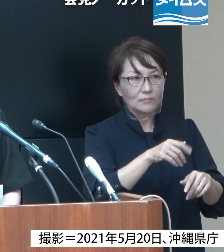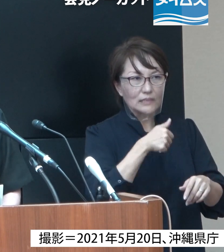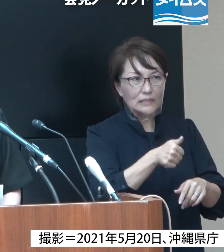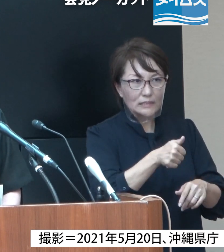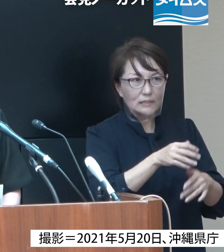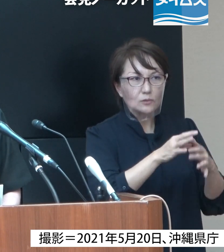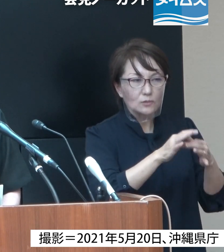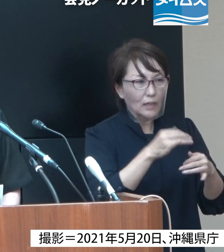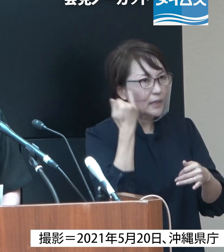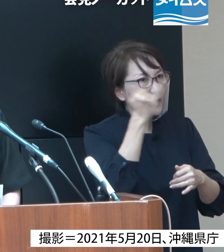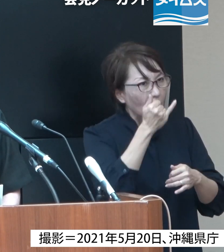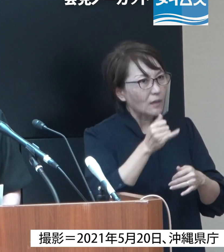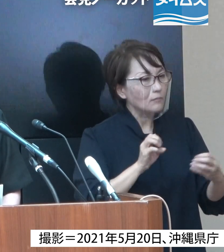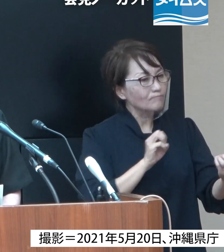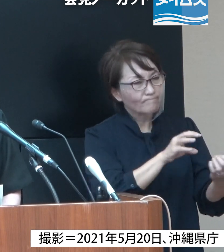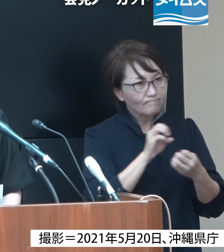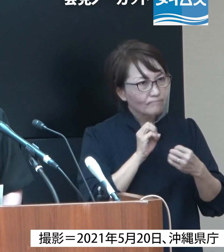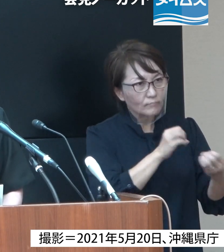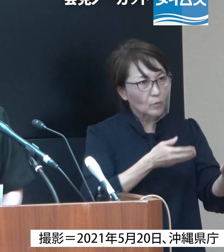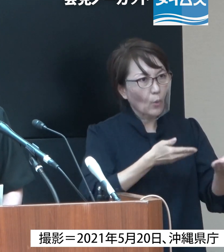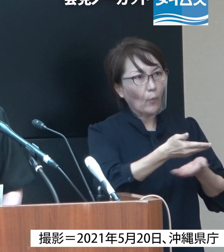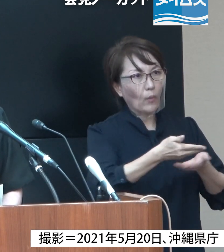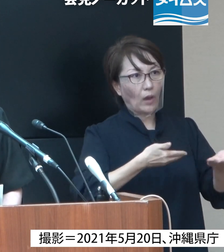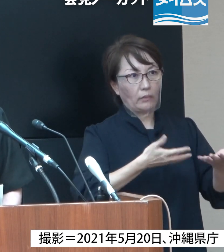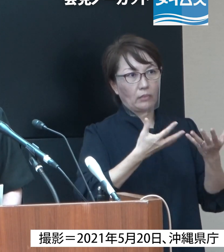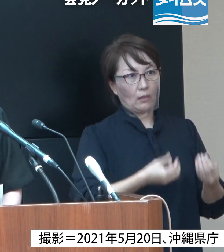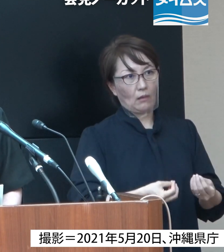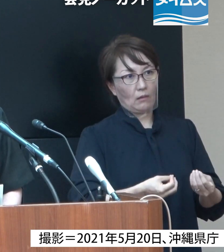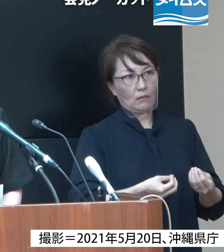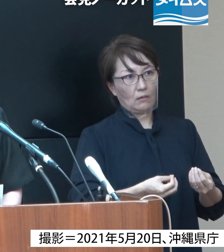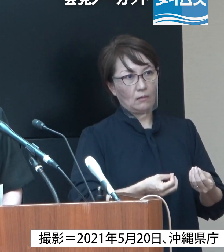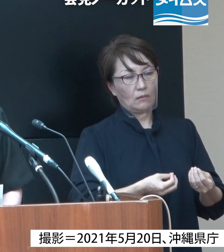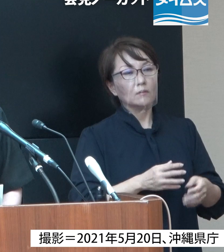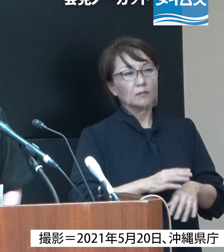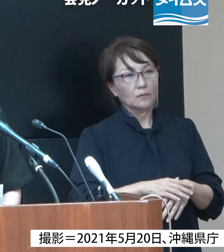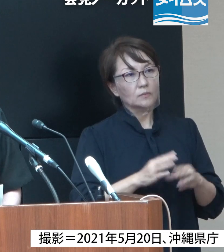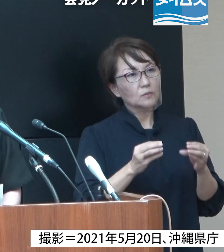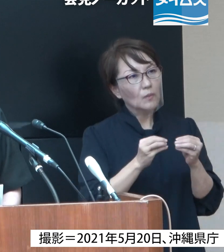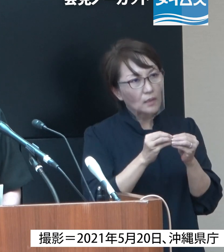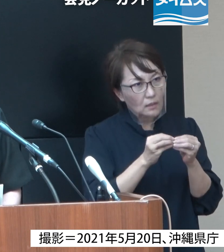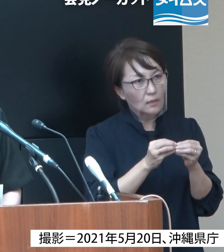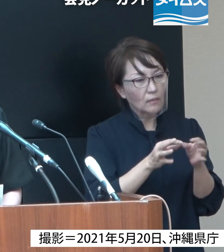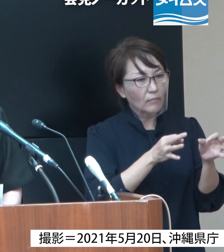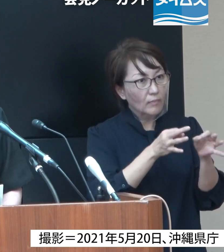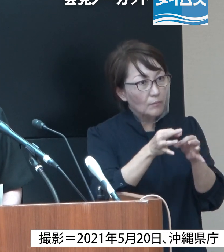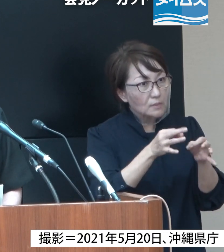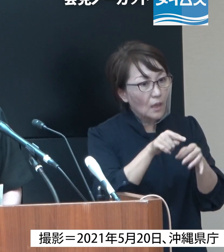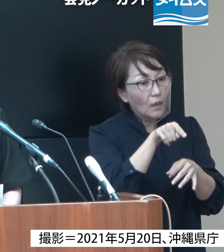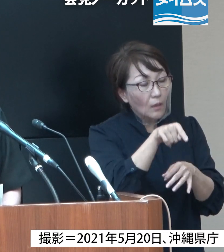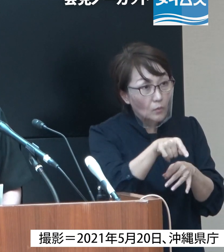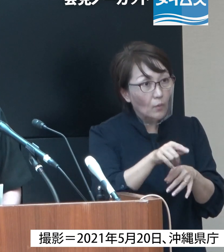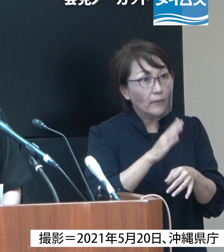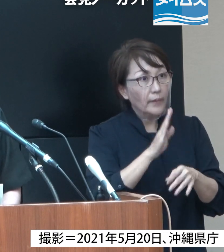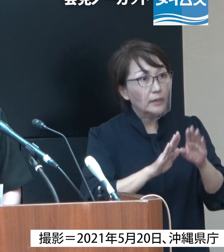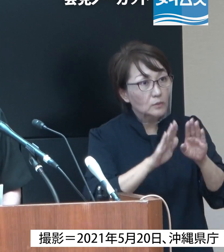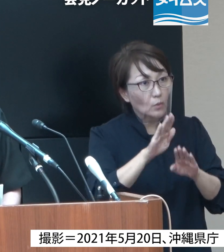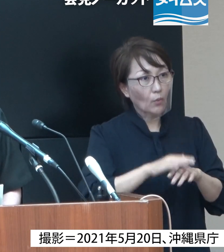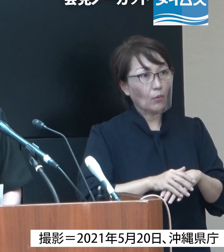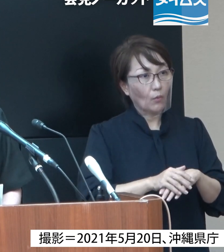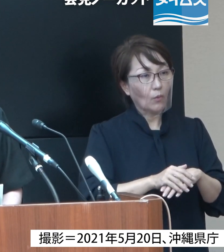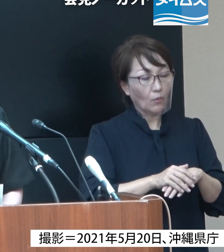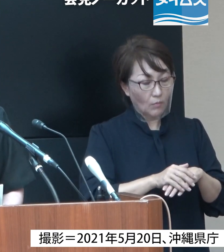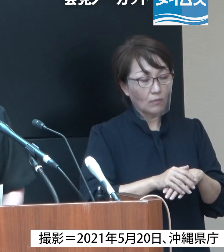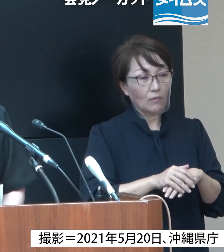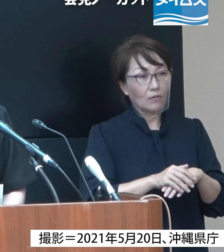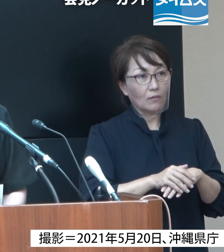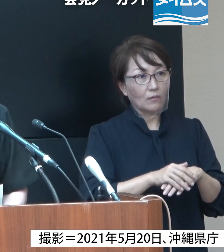何回か意見交換をさせていただいて、いわゆる店舗の現状、業者の皆さんの現状